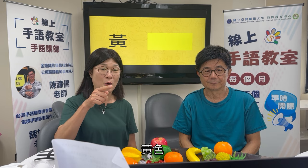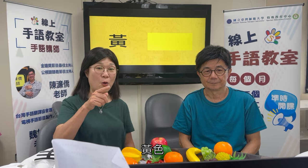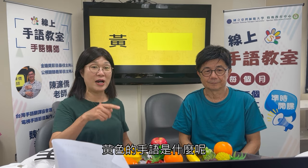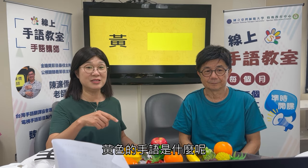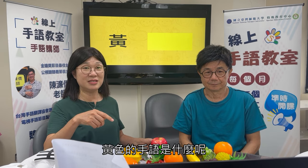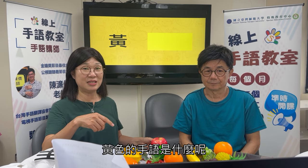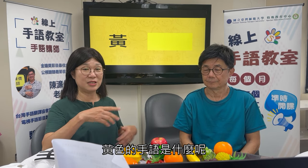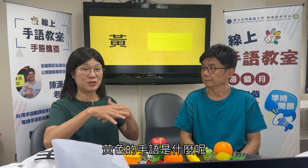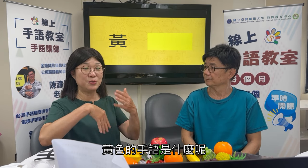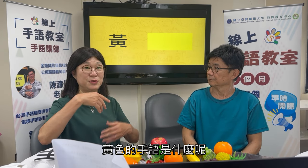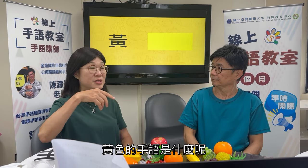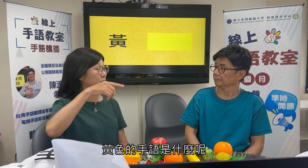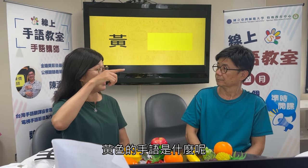黄色的手语是什么呢？